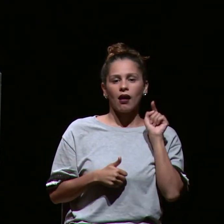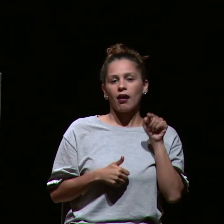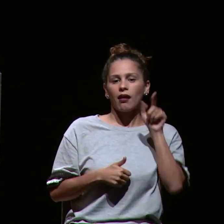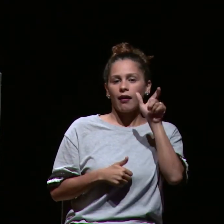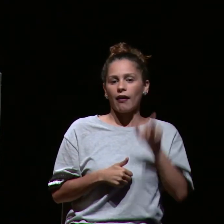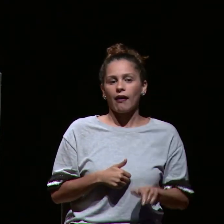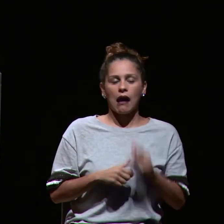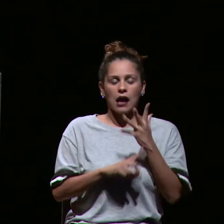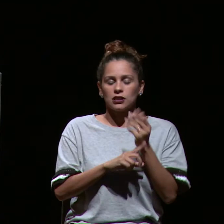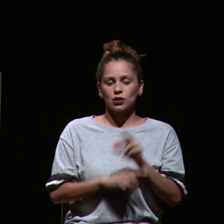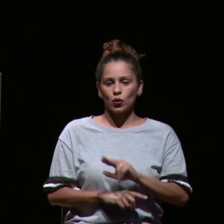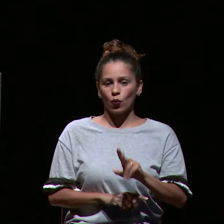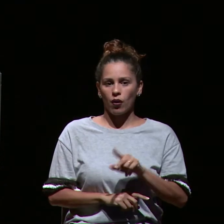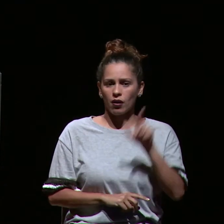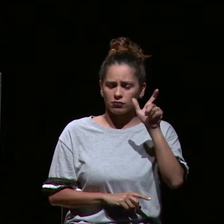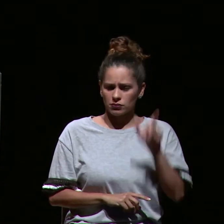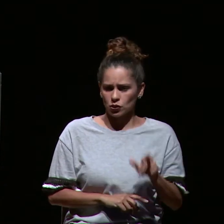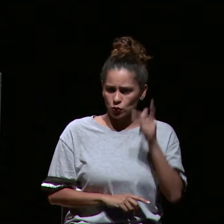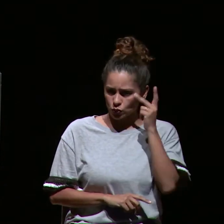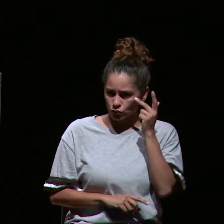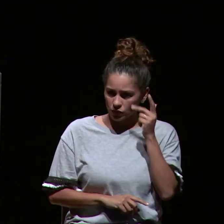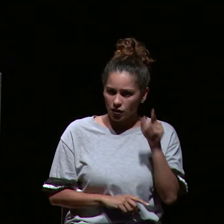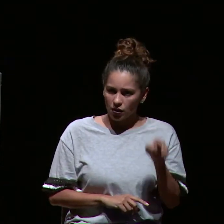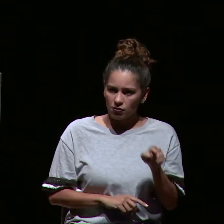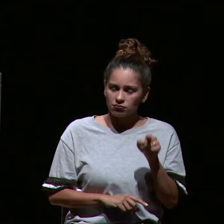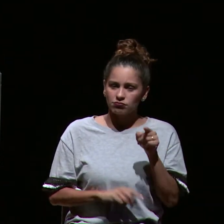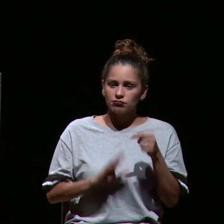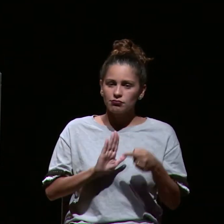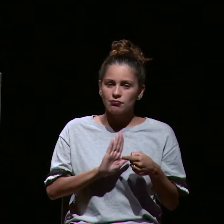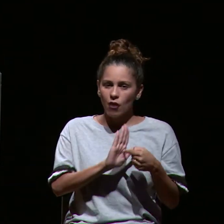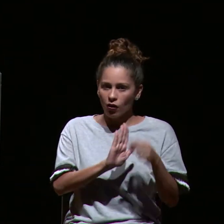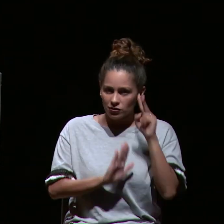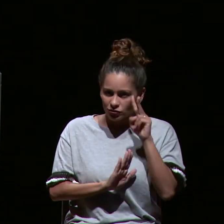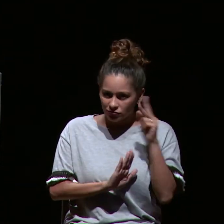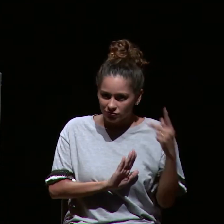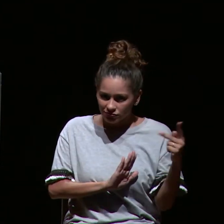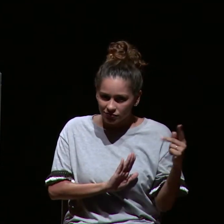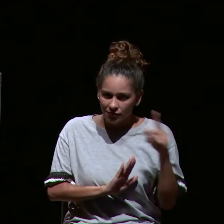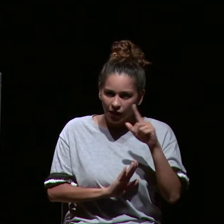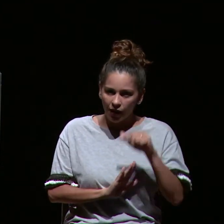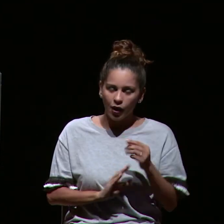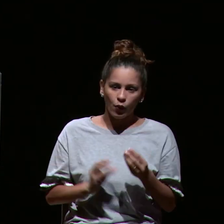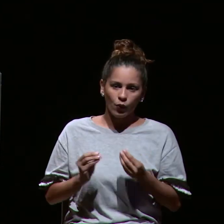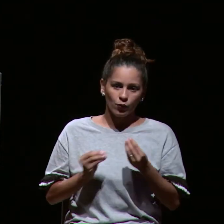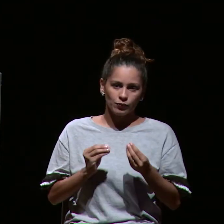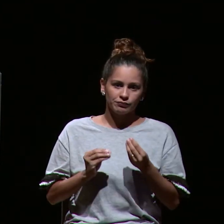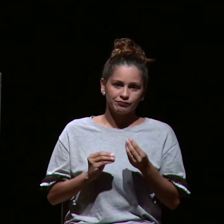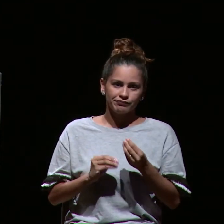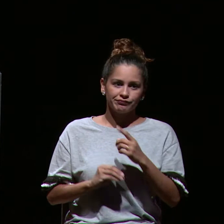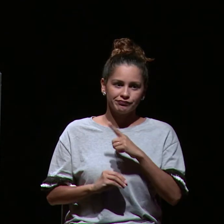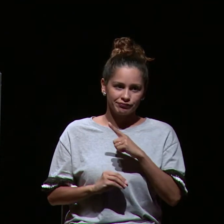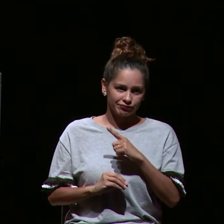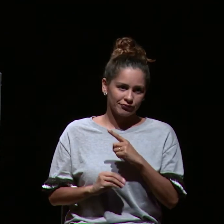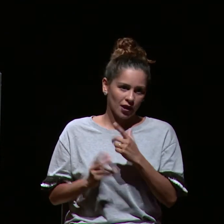do que uma bela história de superação frente ao nosso atual contexto social, quadro no qual artistas afrodescendentes são